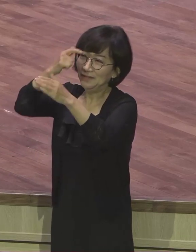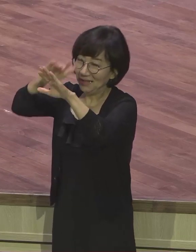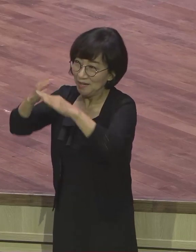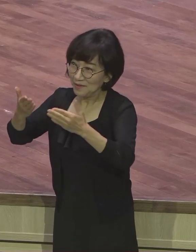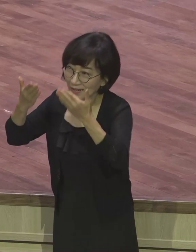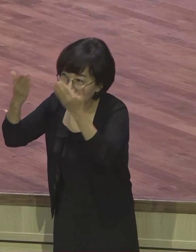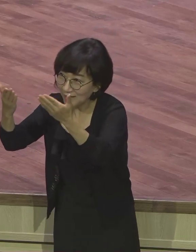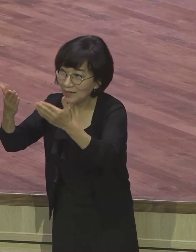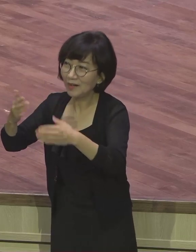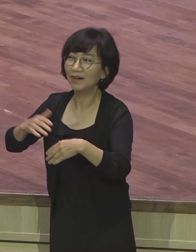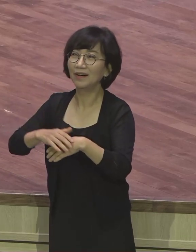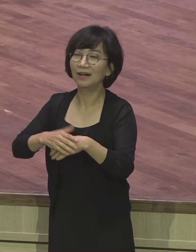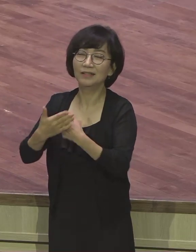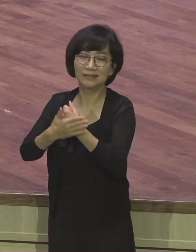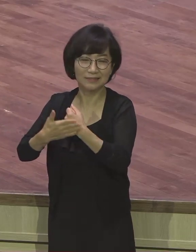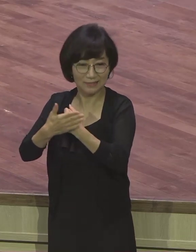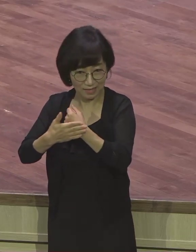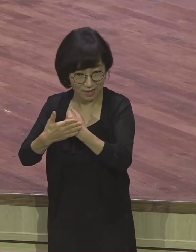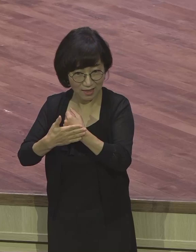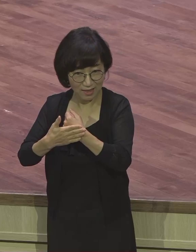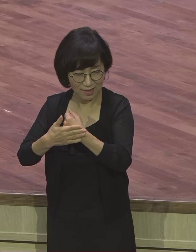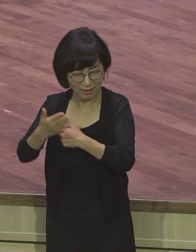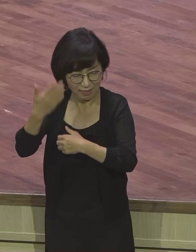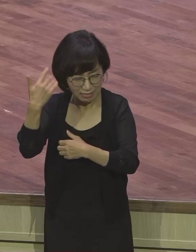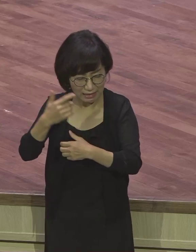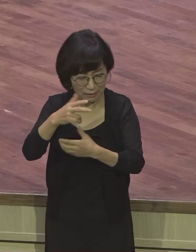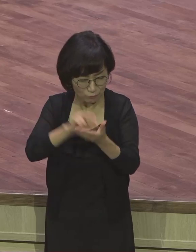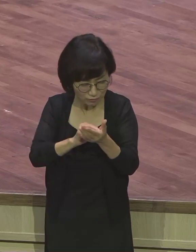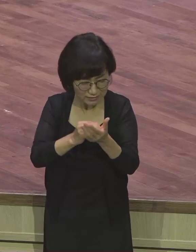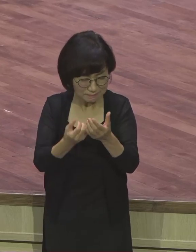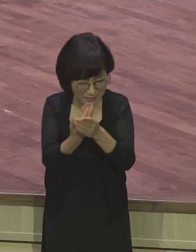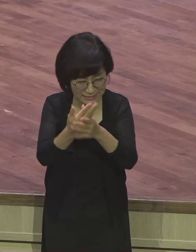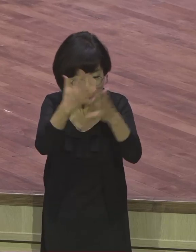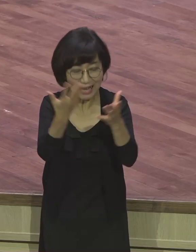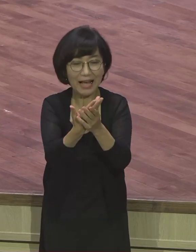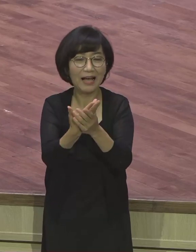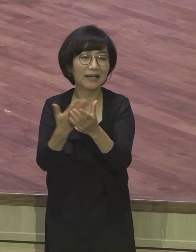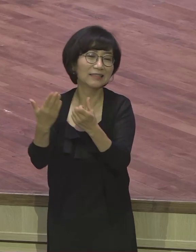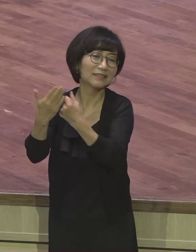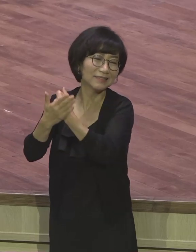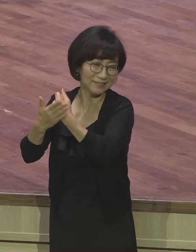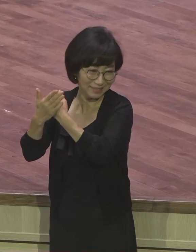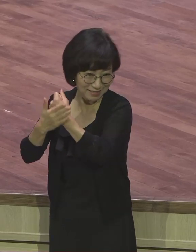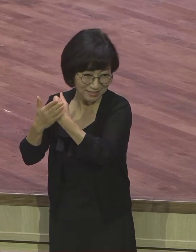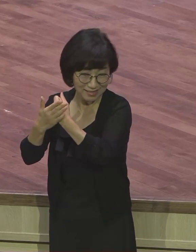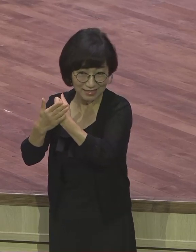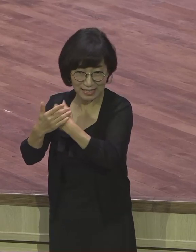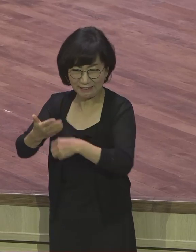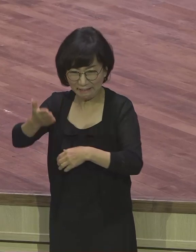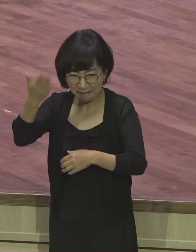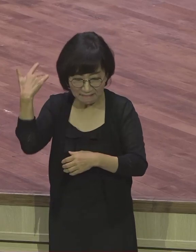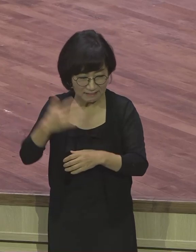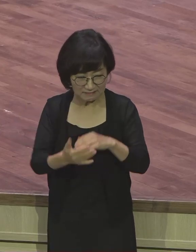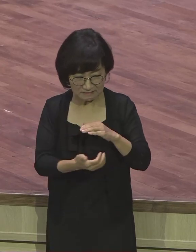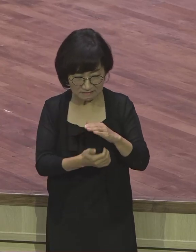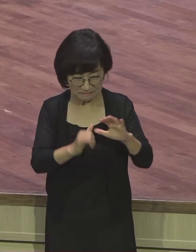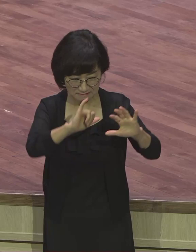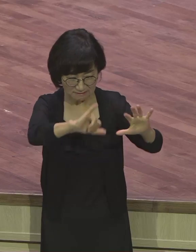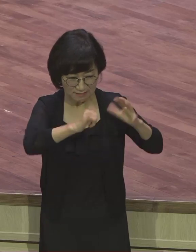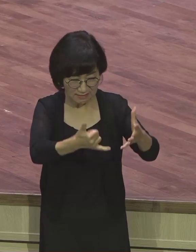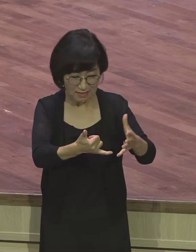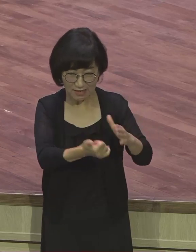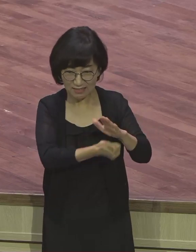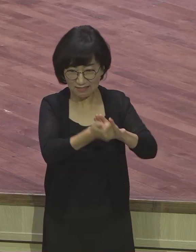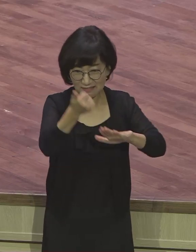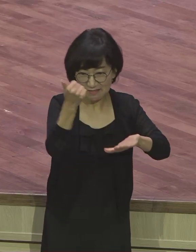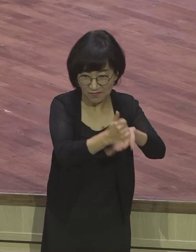수 있었겠냐. 아멘. 돈에 미쳐가지고 세상 쾌락에 미쳐가지고 세상 명예에 미쳐가지고 세상 지식에